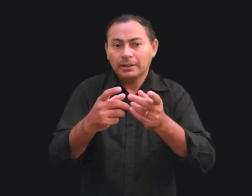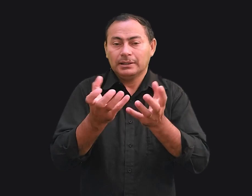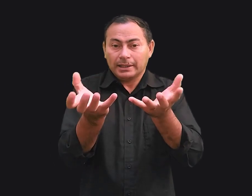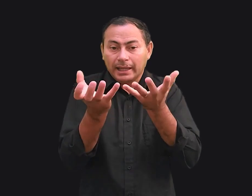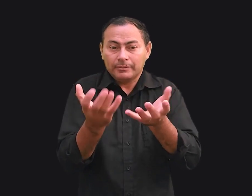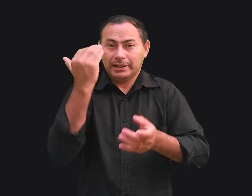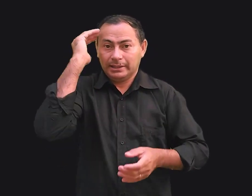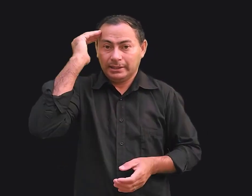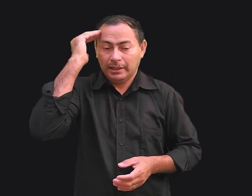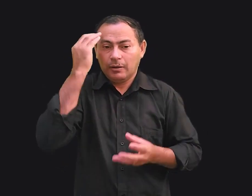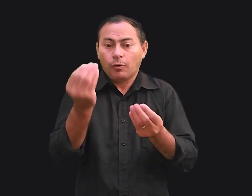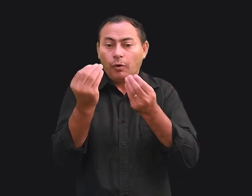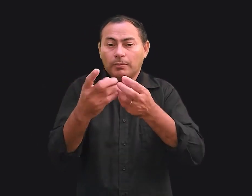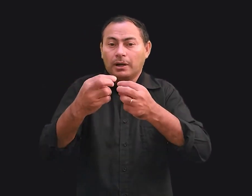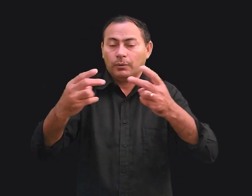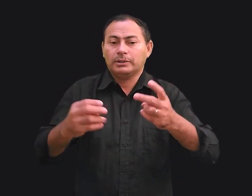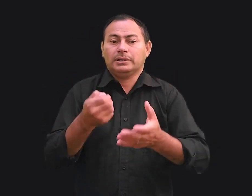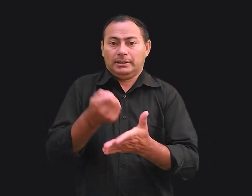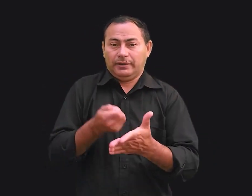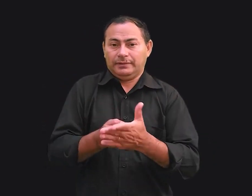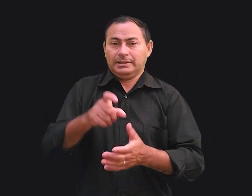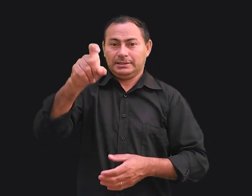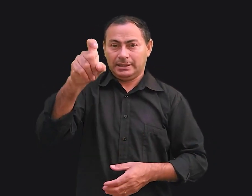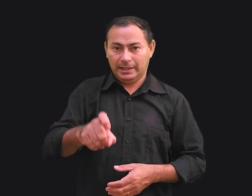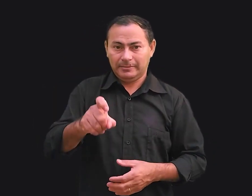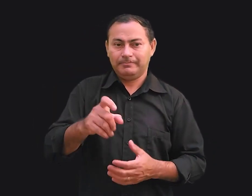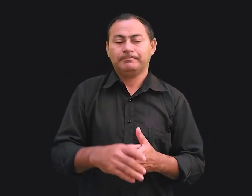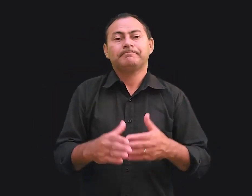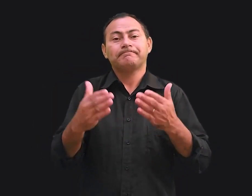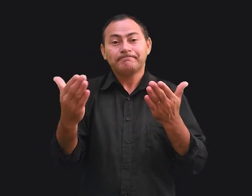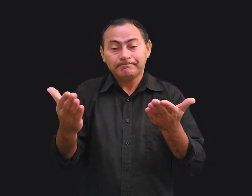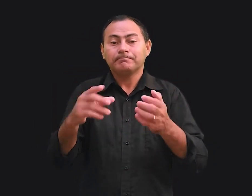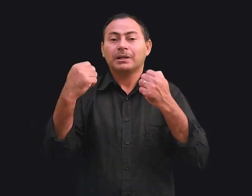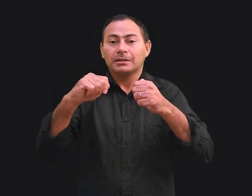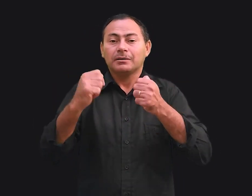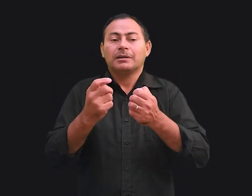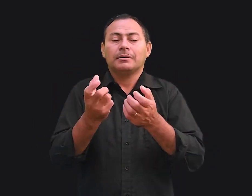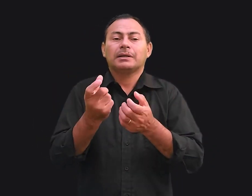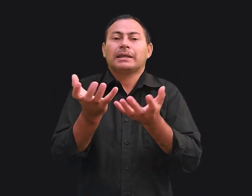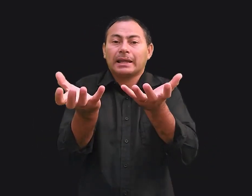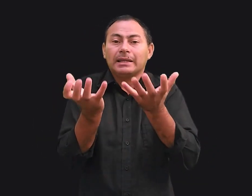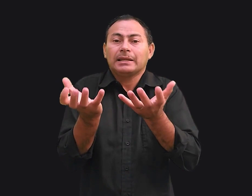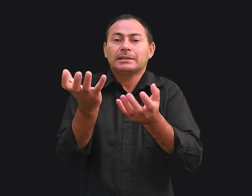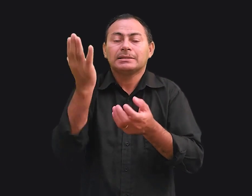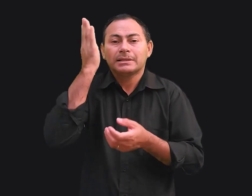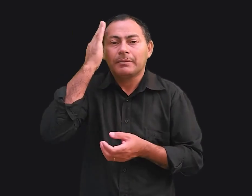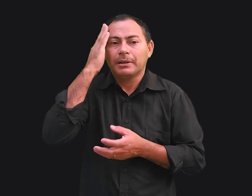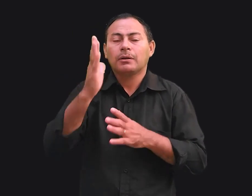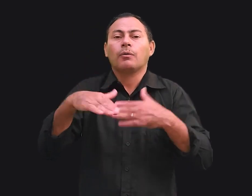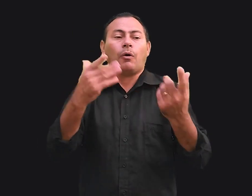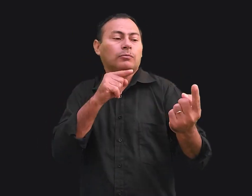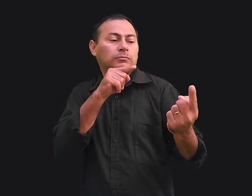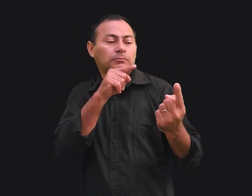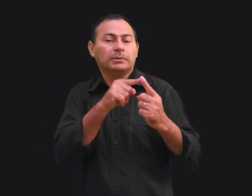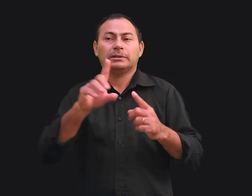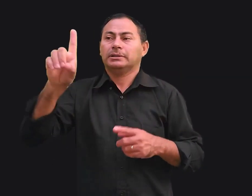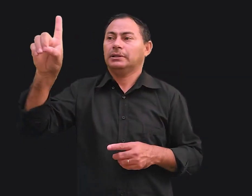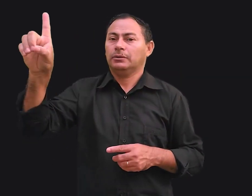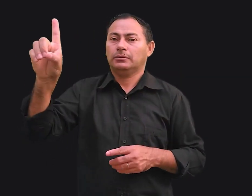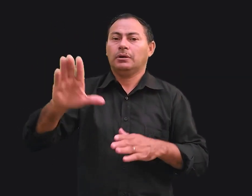se queremos entender como as coisas devem ser, então devemos procurar saber qual foi o propósito de Deus